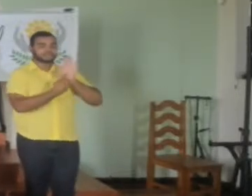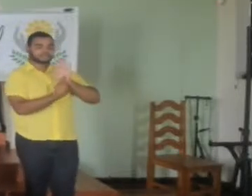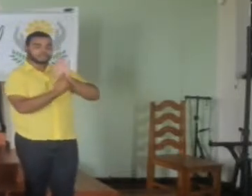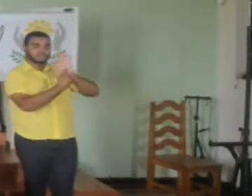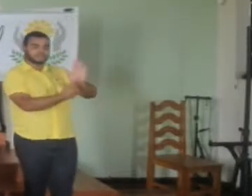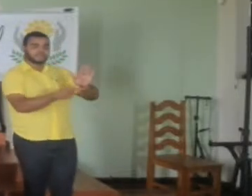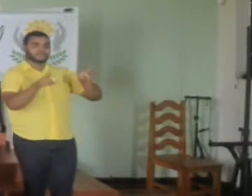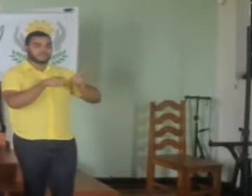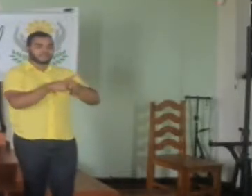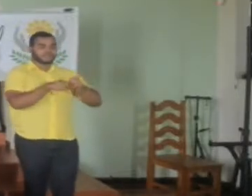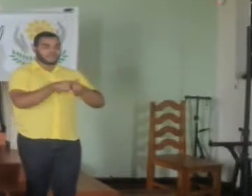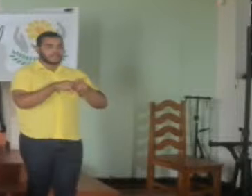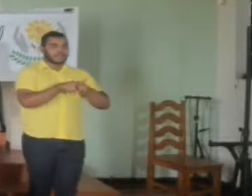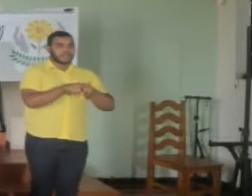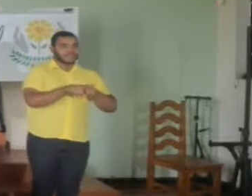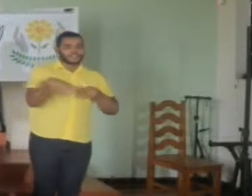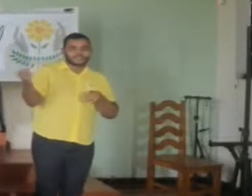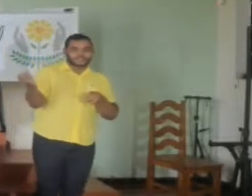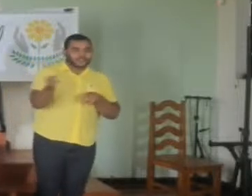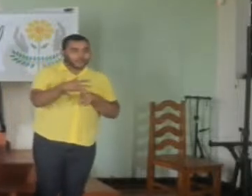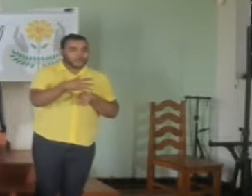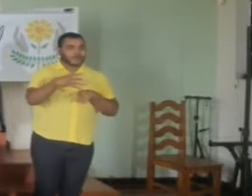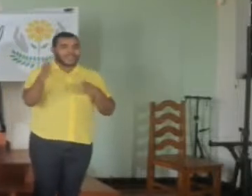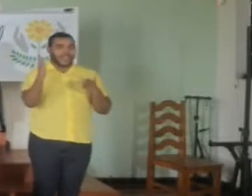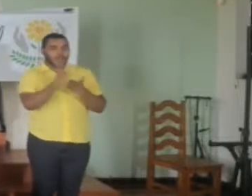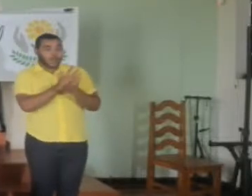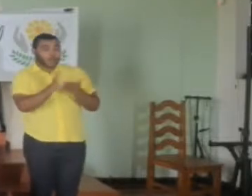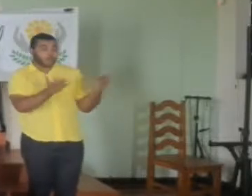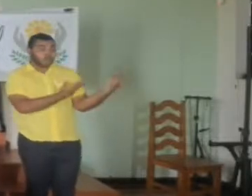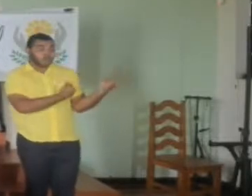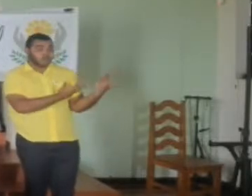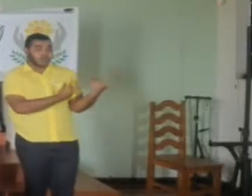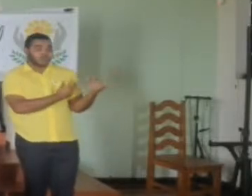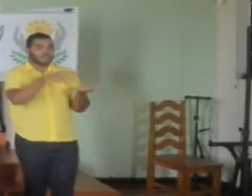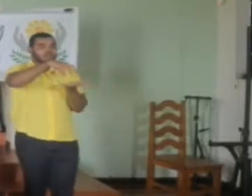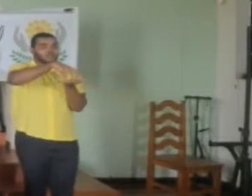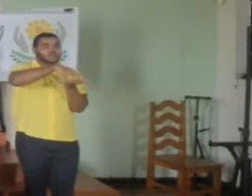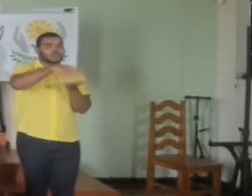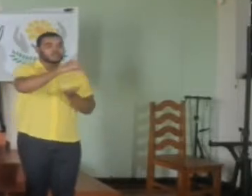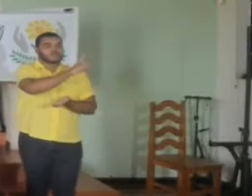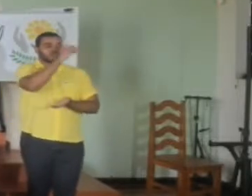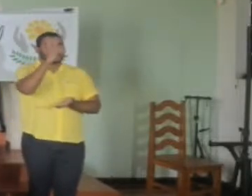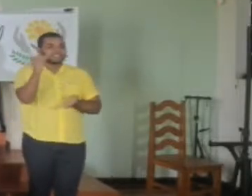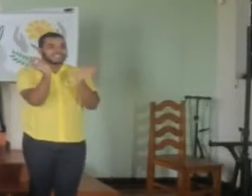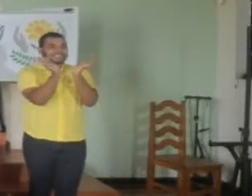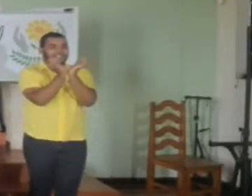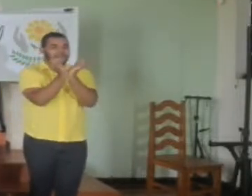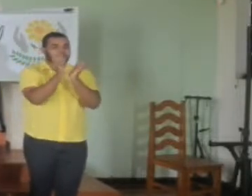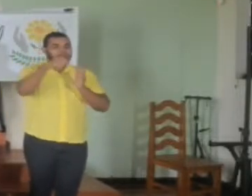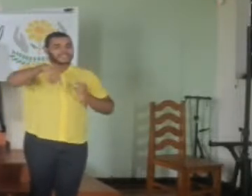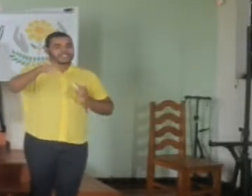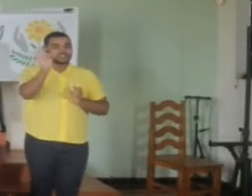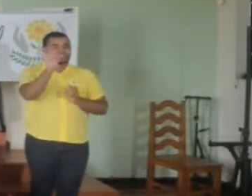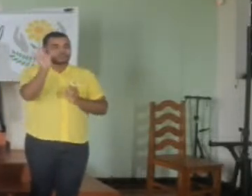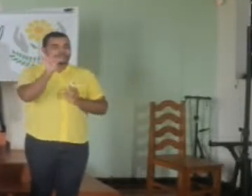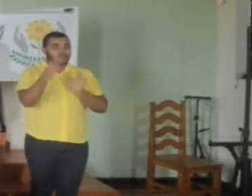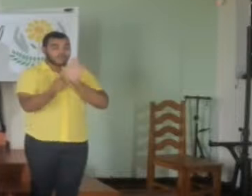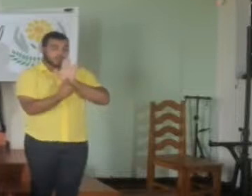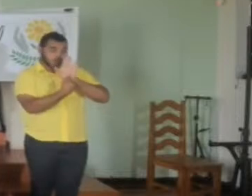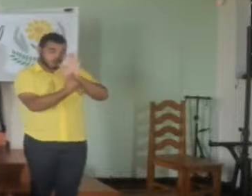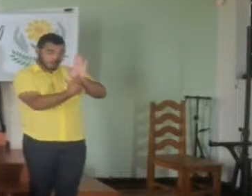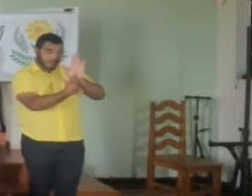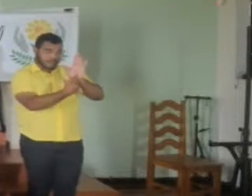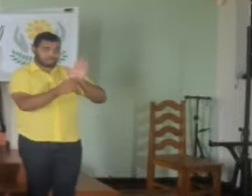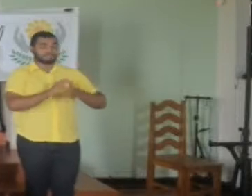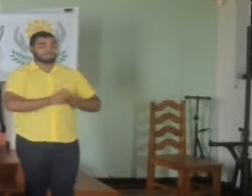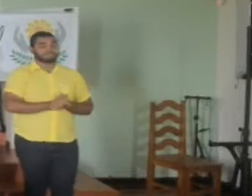apresentaremos as habilidades de alguns jovens do Centro Dia, da Paz de Teoflotone, né? Então, eles vão mostrar aqui as suas